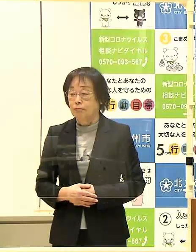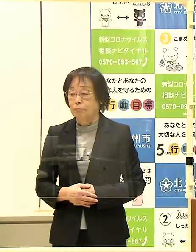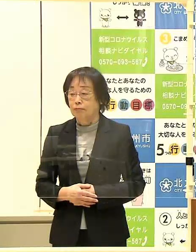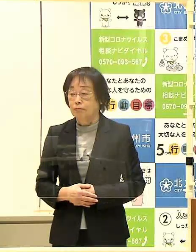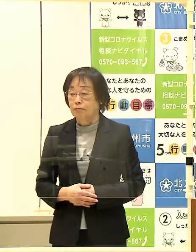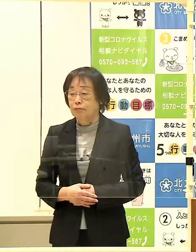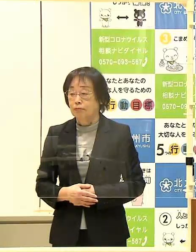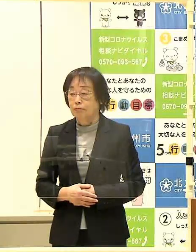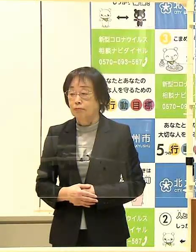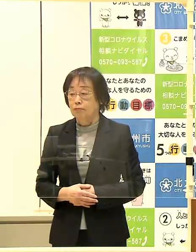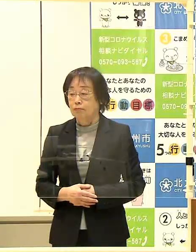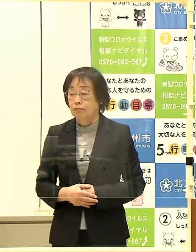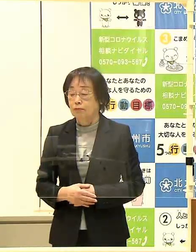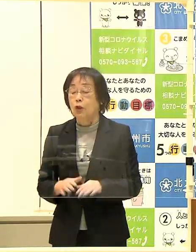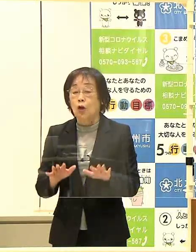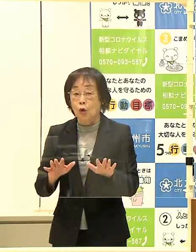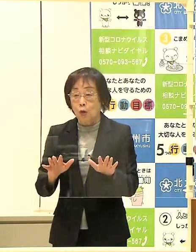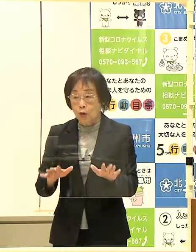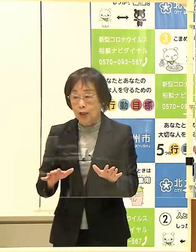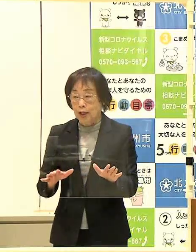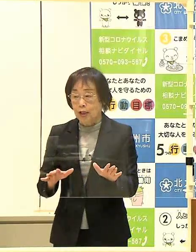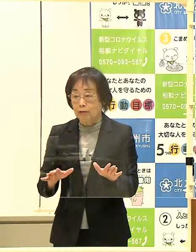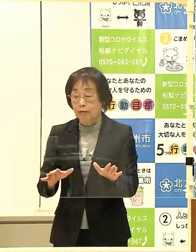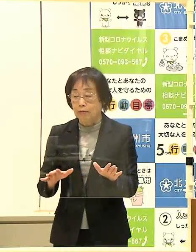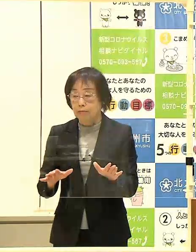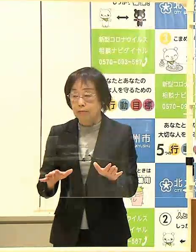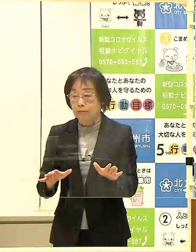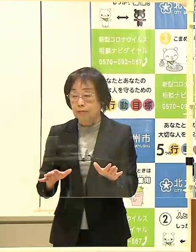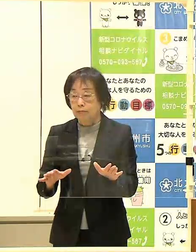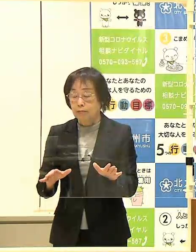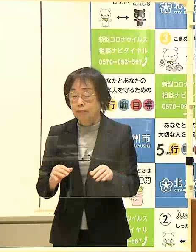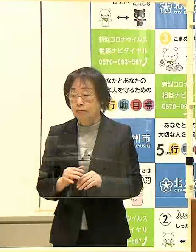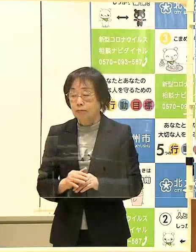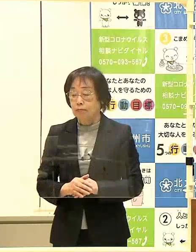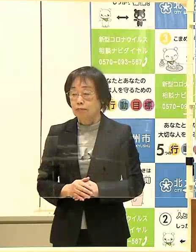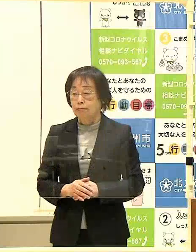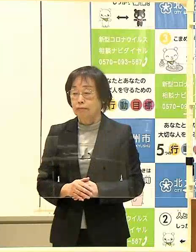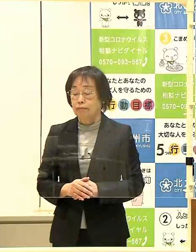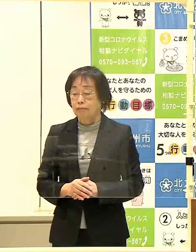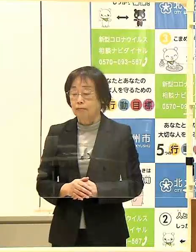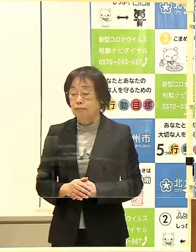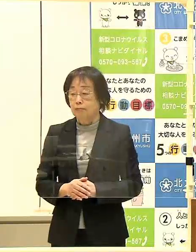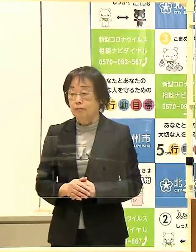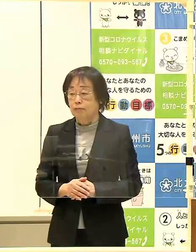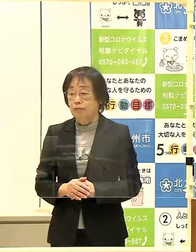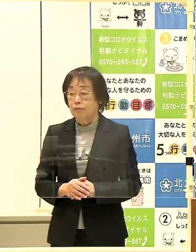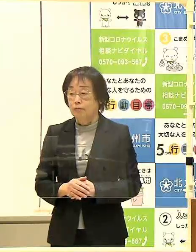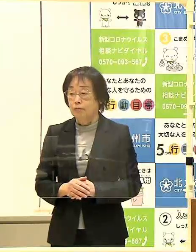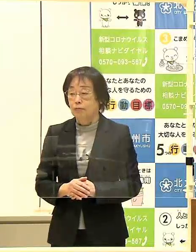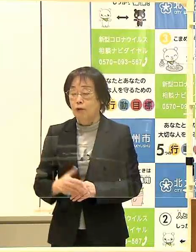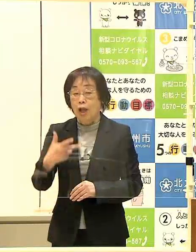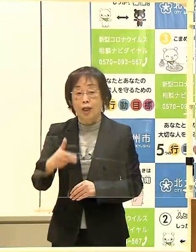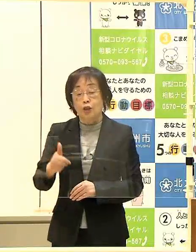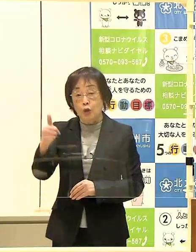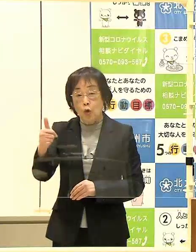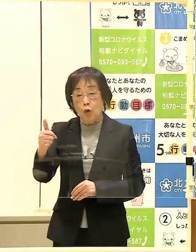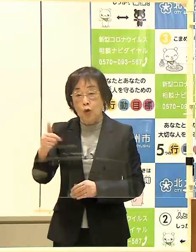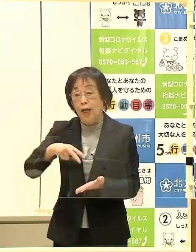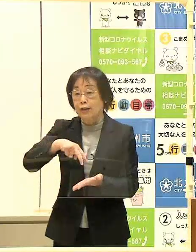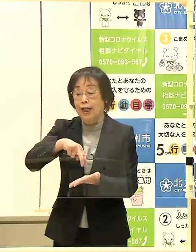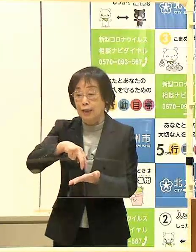この指入れ一生命をやりますよねられたというようなくださったんですけども市長らすると